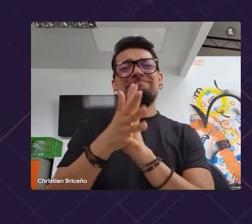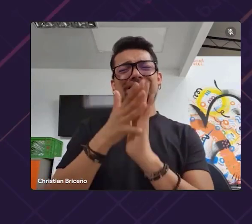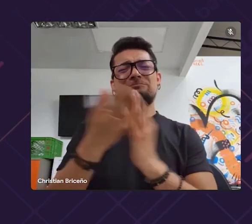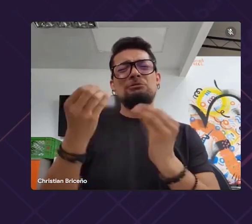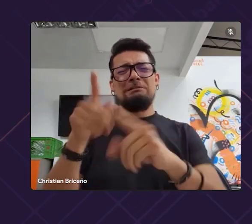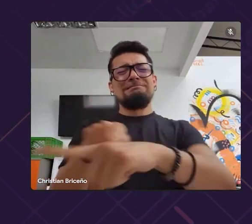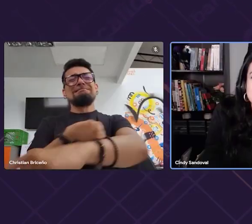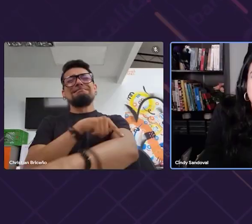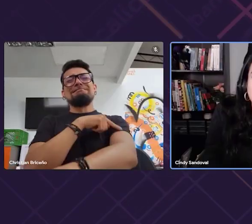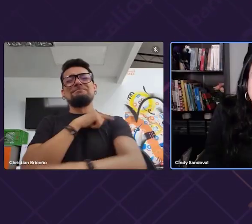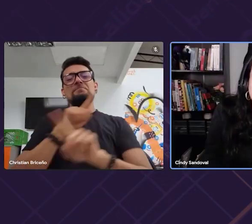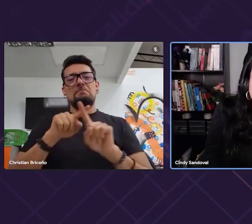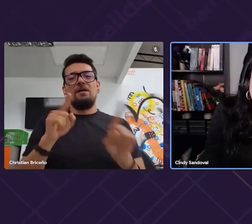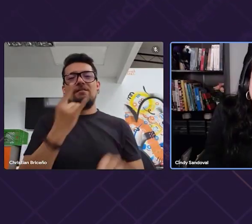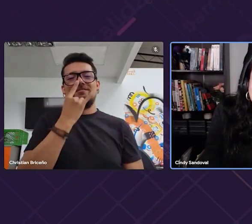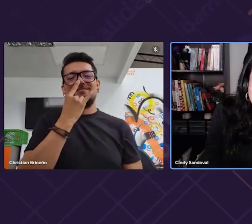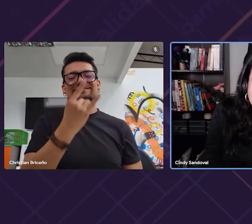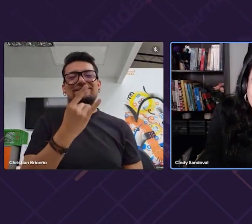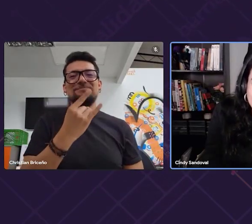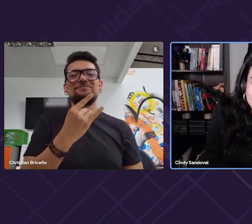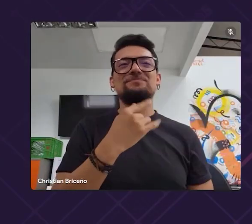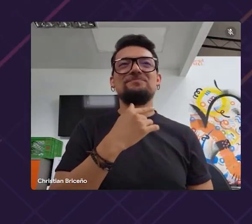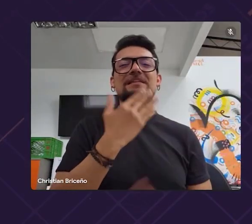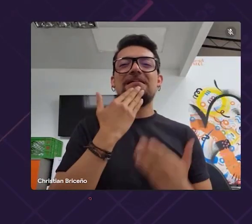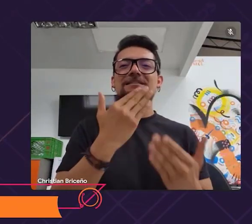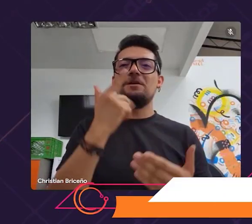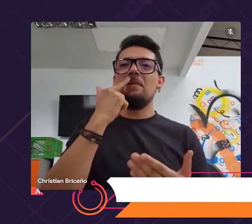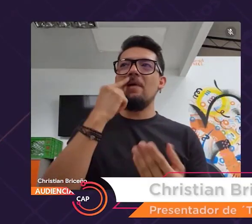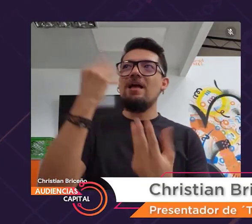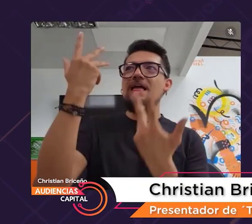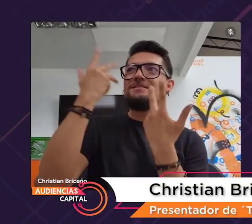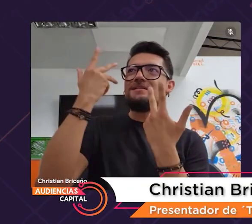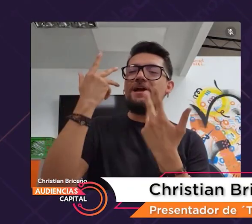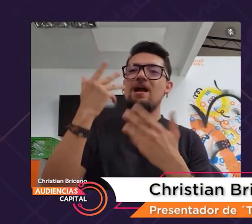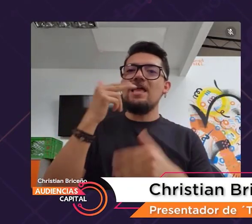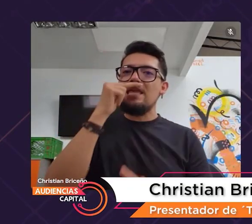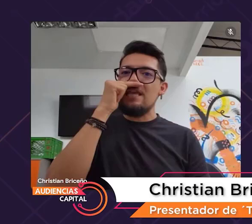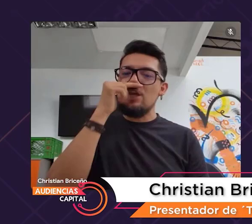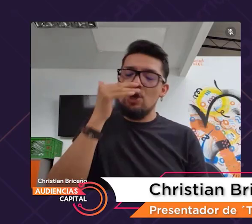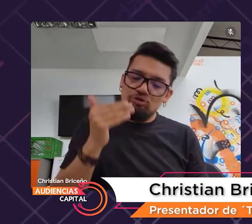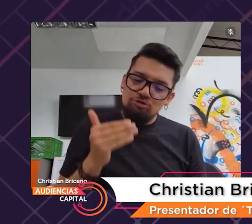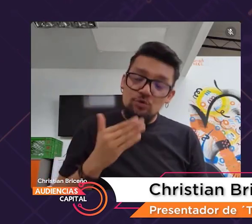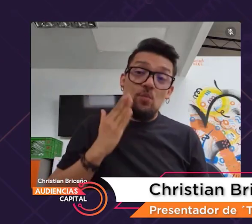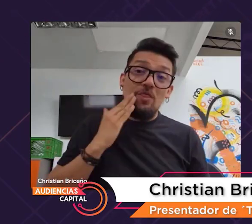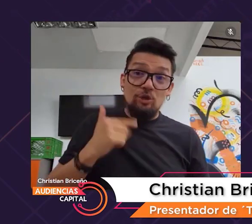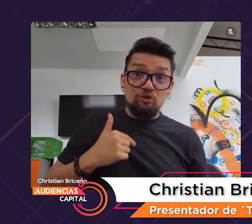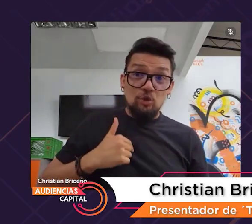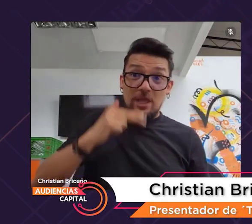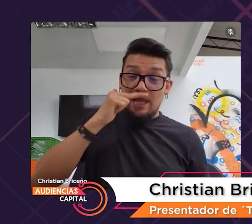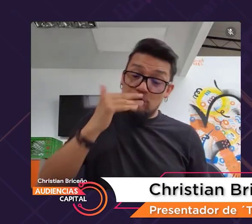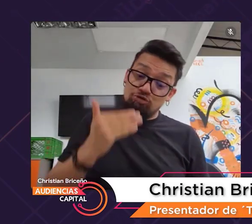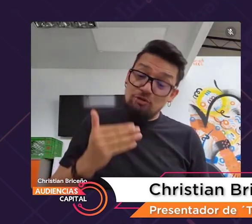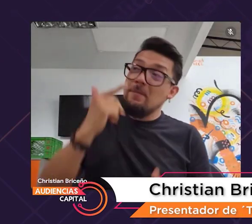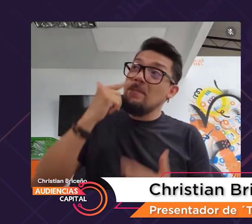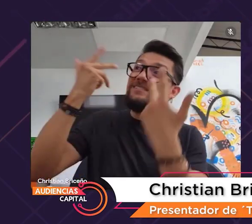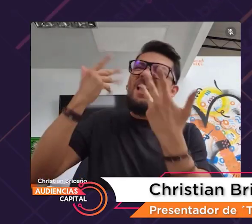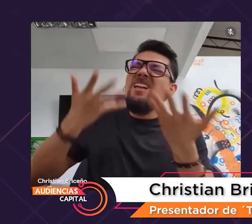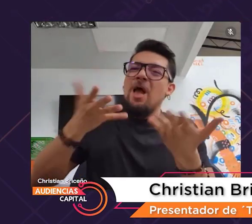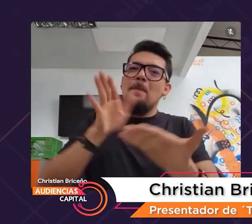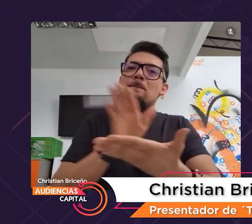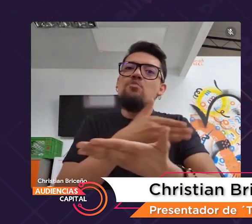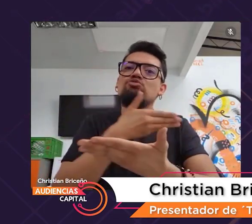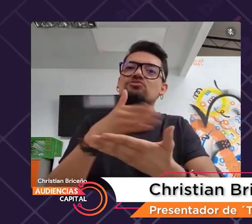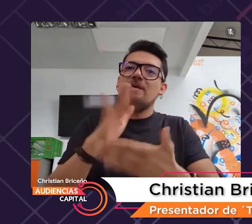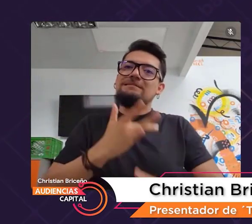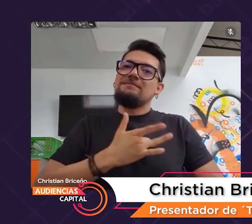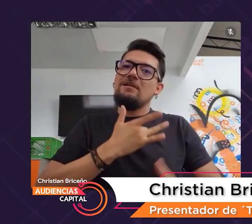va a bailar y mucho menos danza contemporánea. Te puedo decir, es una historia bastante larga, pero cuando